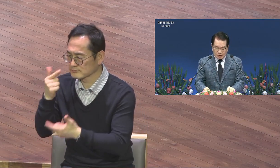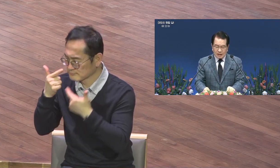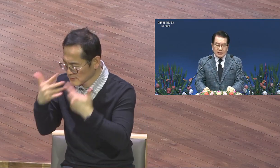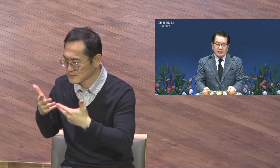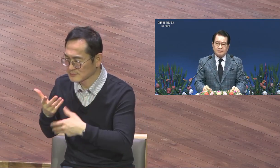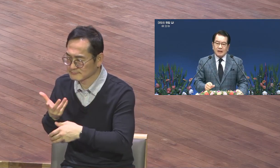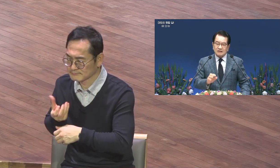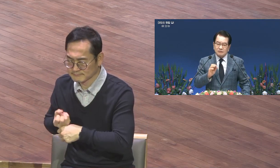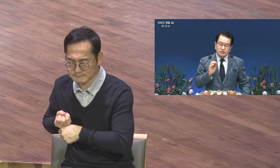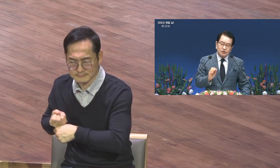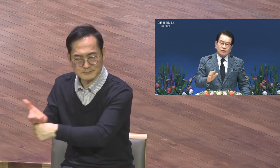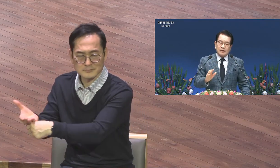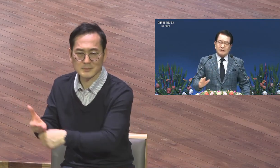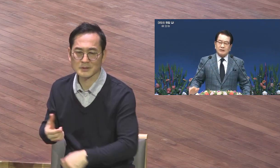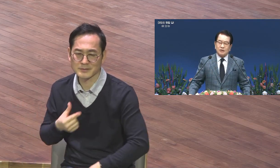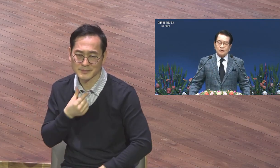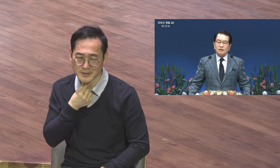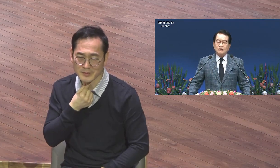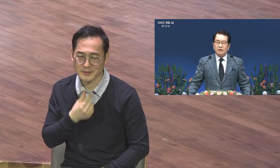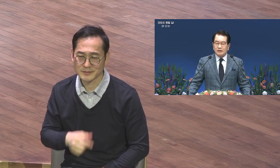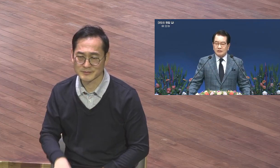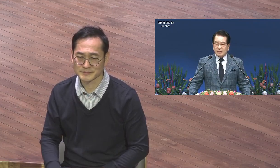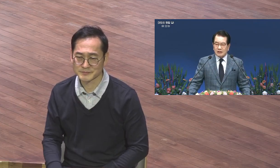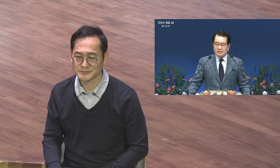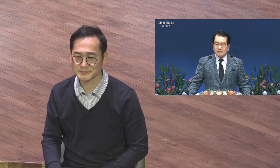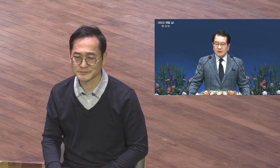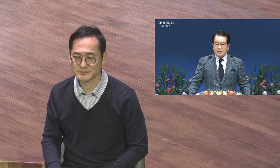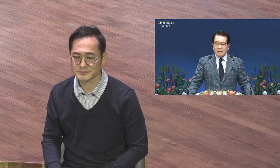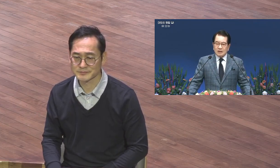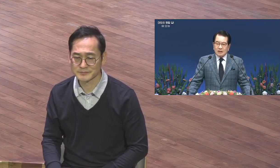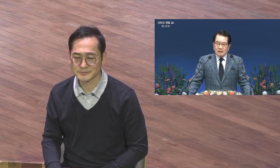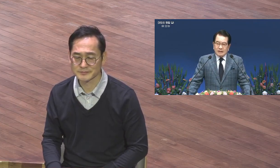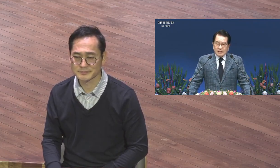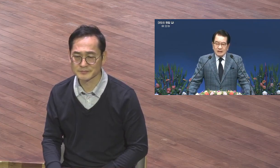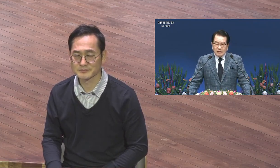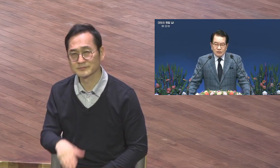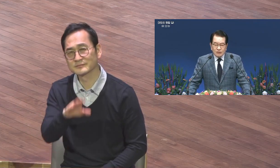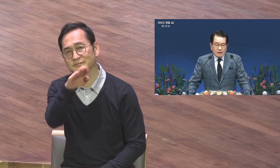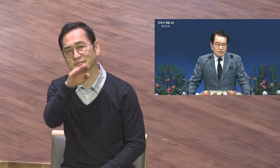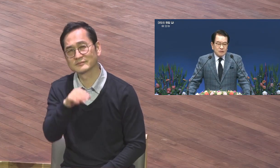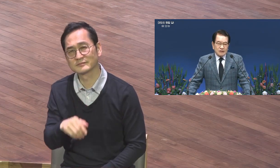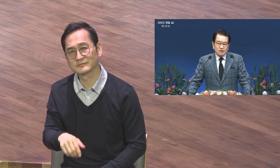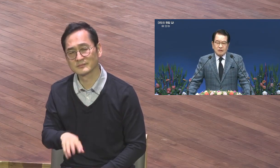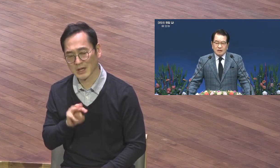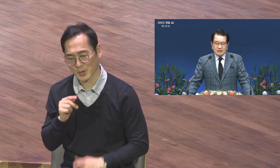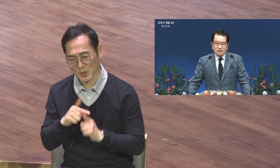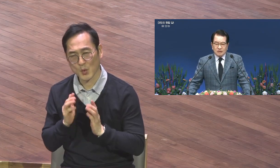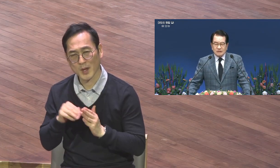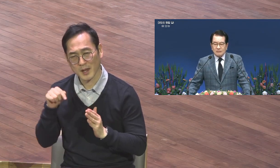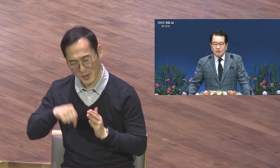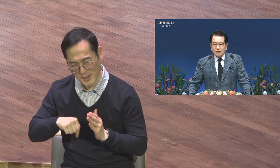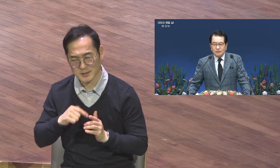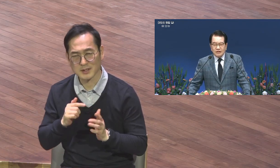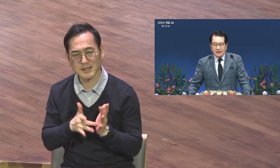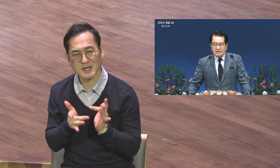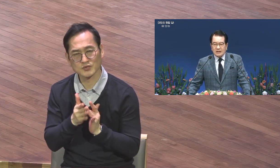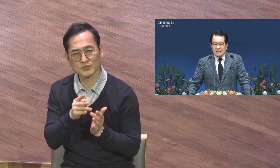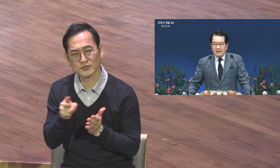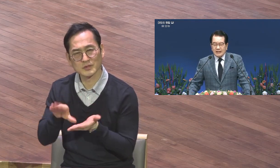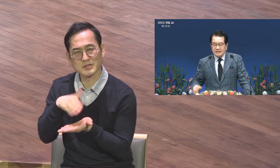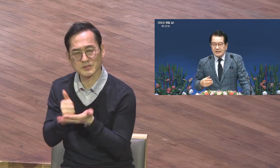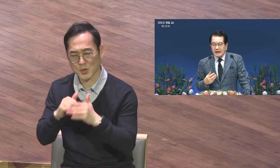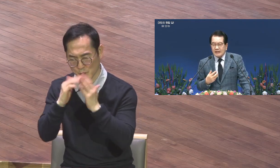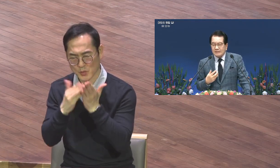그거 정확하게 빠심어주고 와야 돼. 그걸 기도해야 돼요. 하나님, 내가 예언교회하고 예수가 그리스도 인생 모든 문제